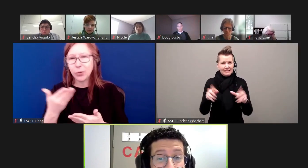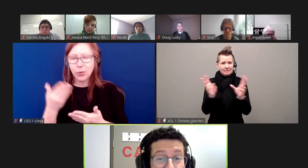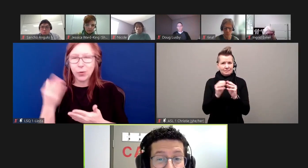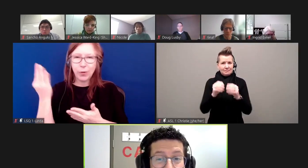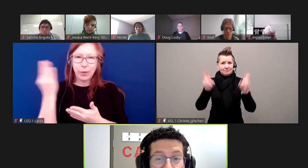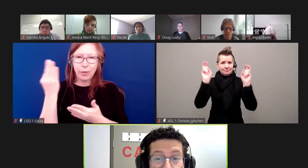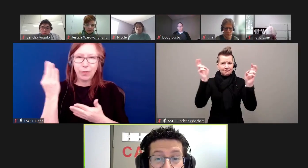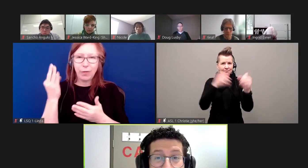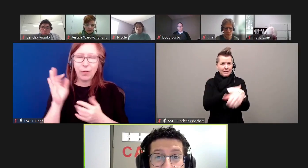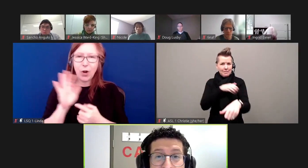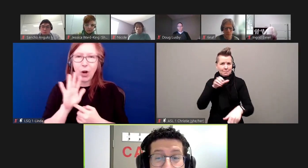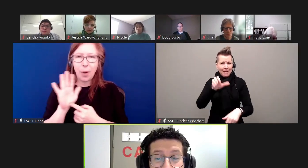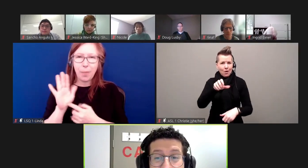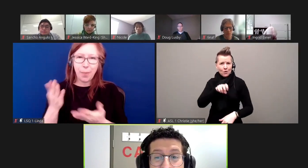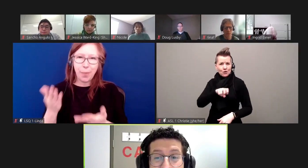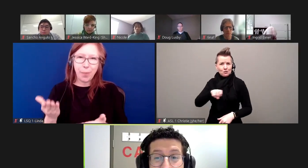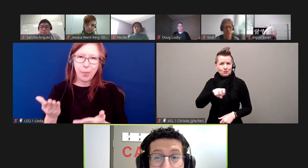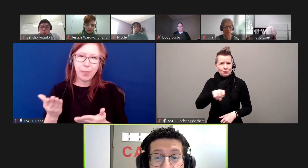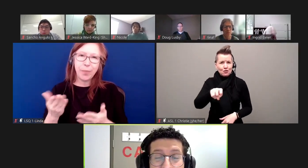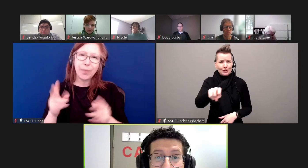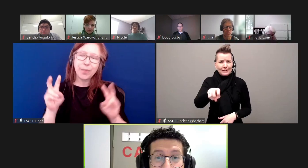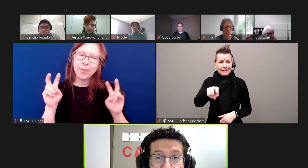d'aujourd'hui qui est intitulé « Les